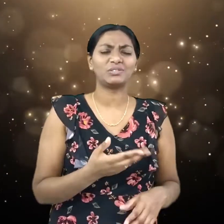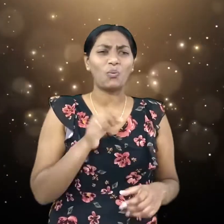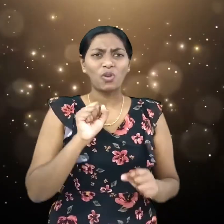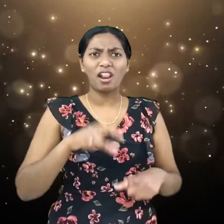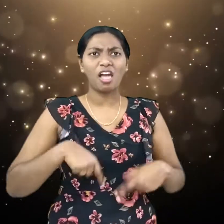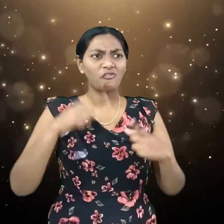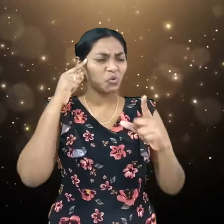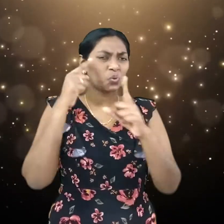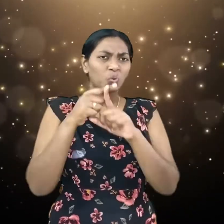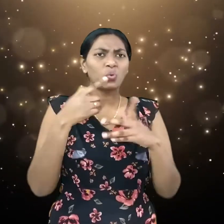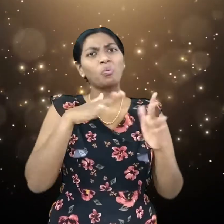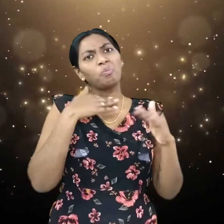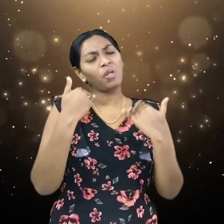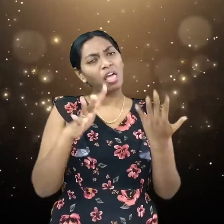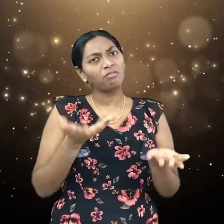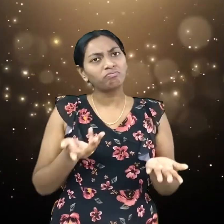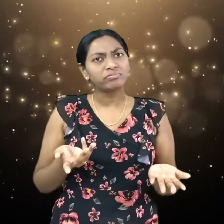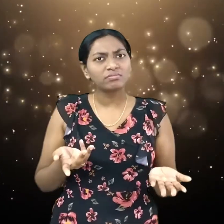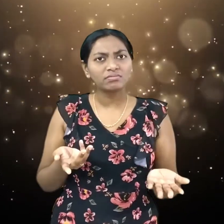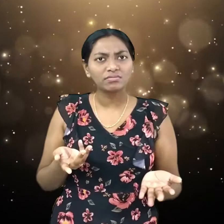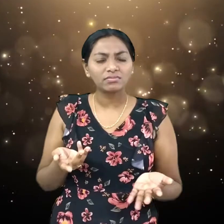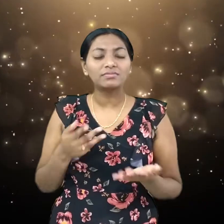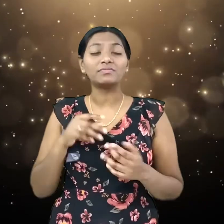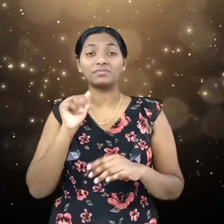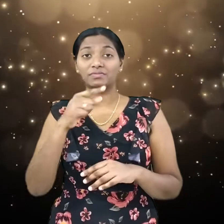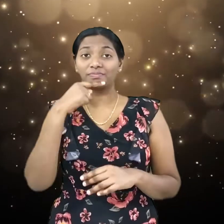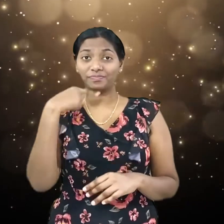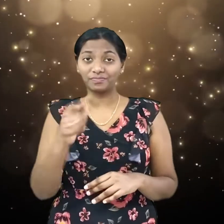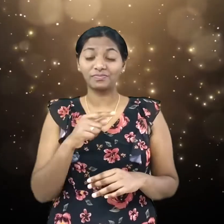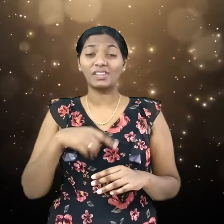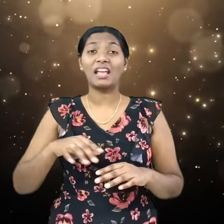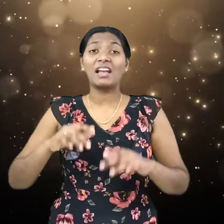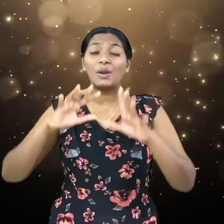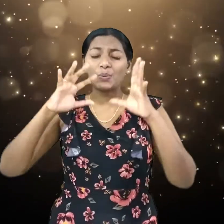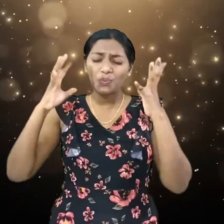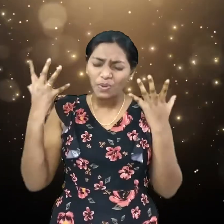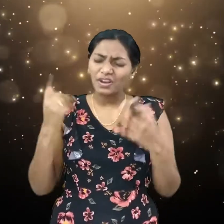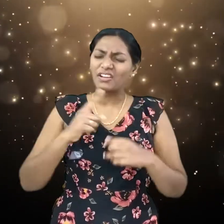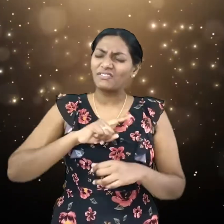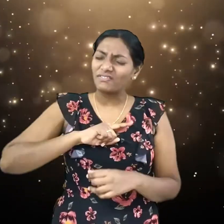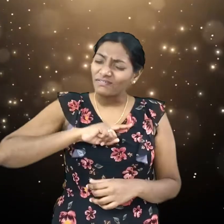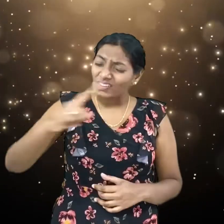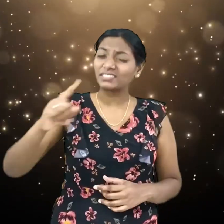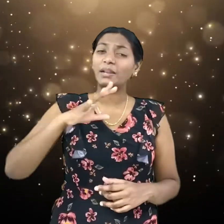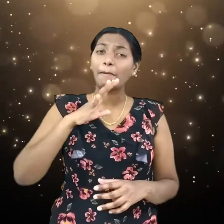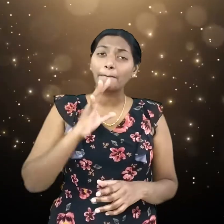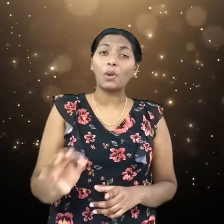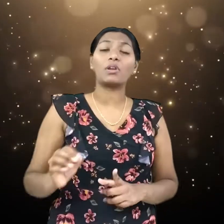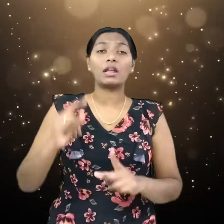कि सबसे बड़ी चीज दुनिया में क्या है, वो है उद्देश्य। और चर्च